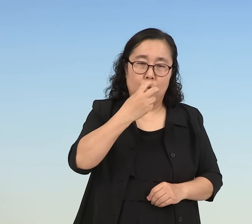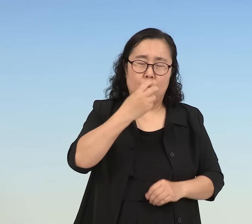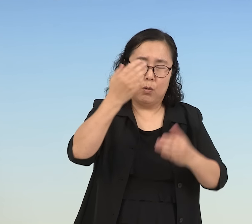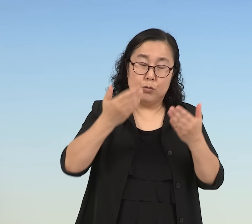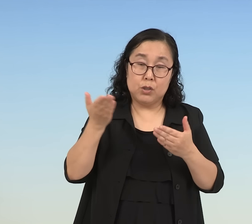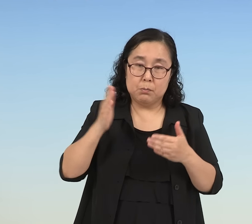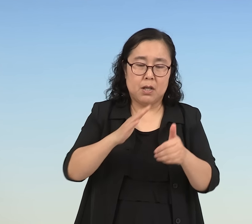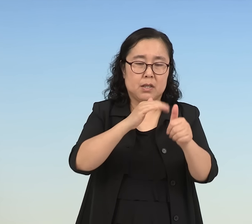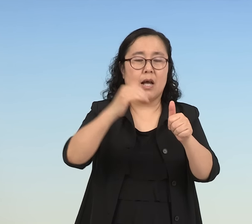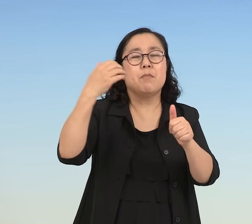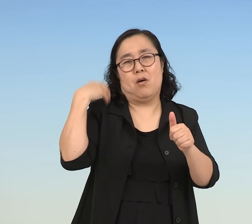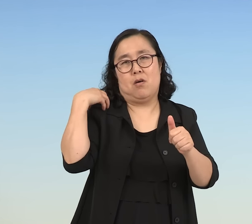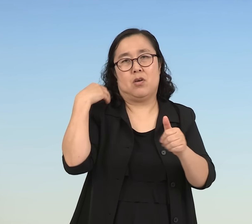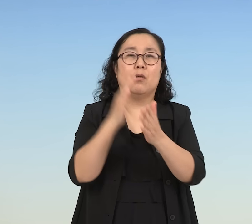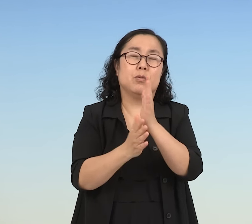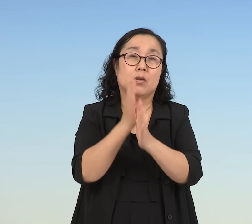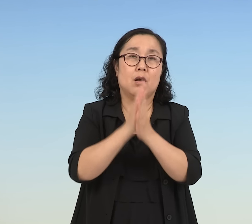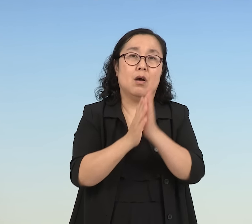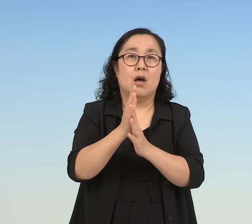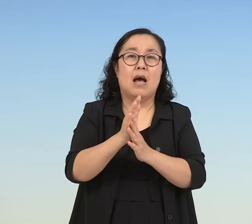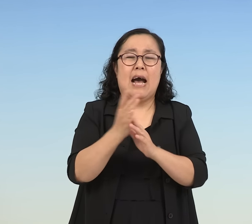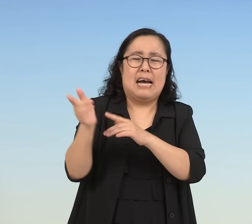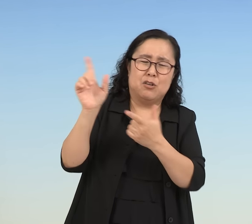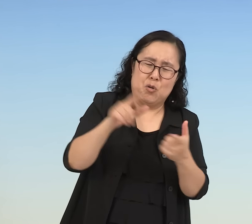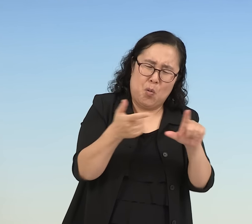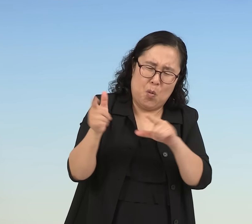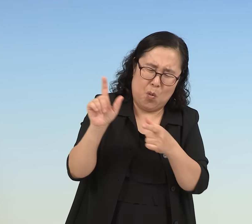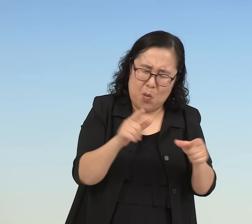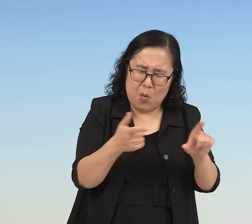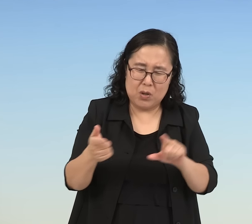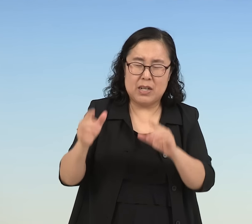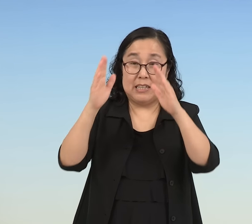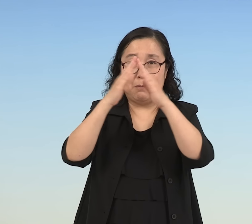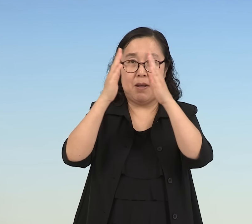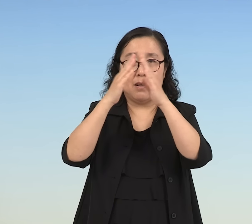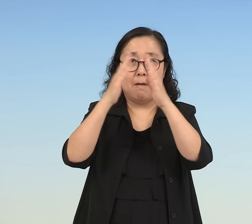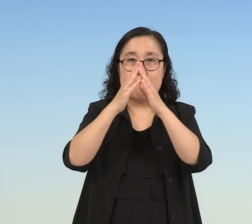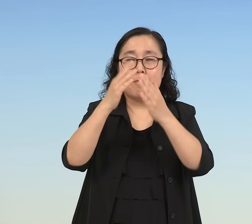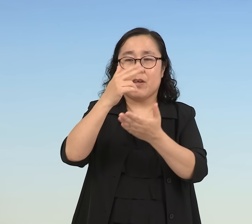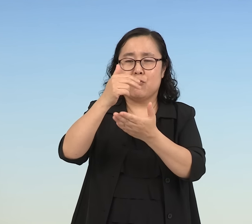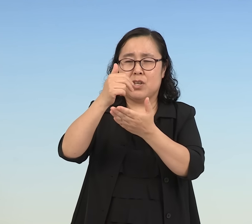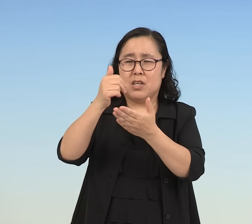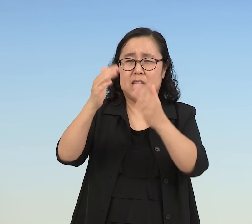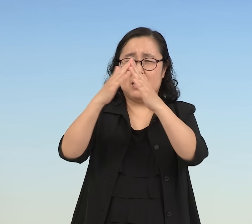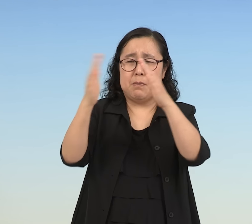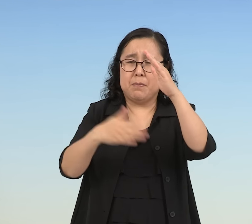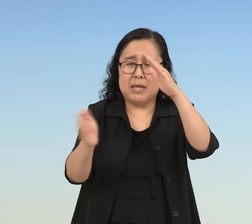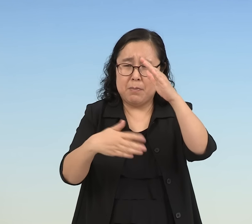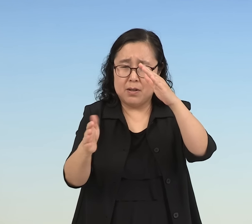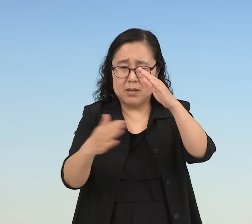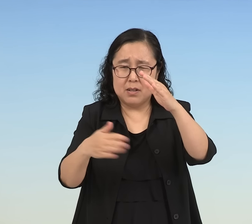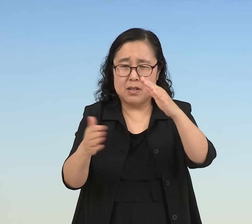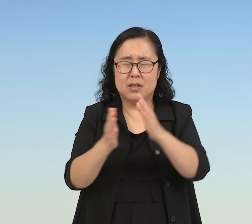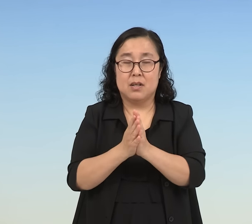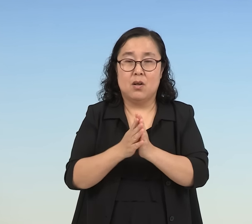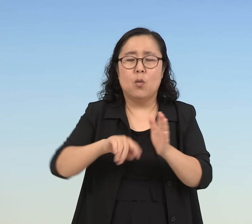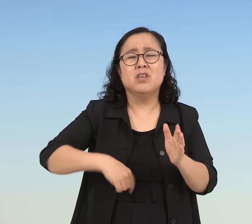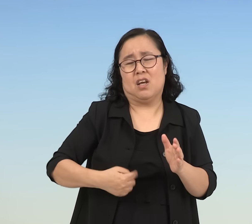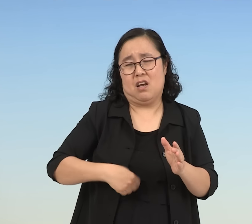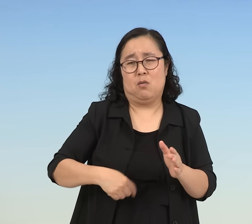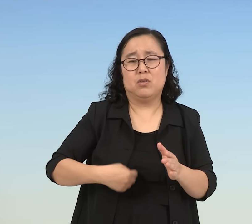모르겠는데, 사명이 없으니까 하루 종일 그냥 집에서 그냥 주인 나가고 나면은